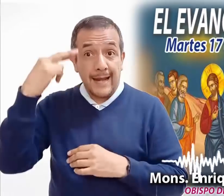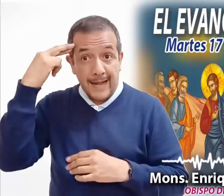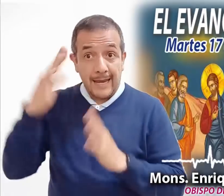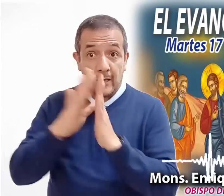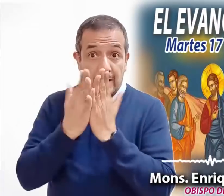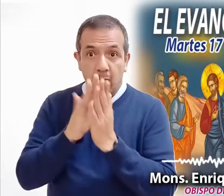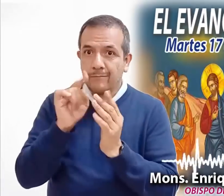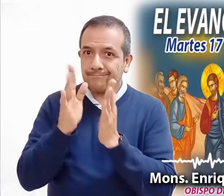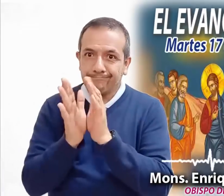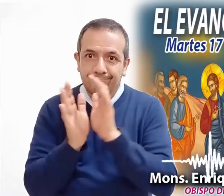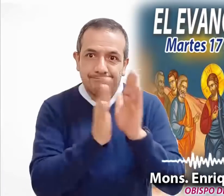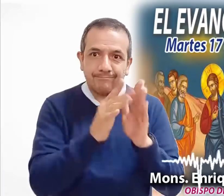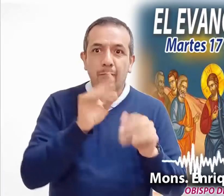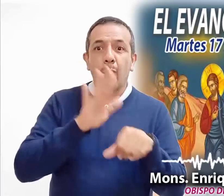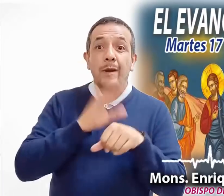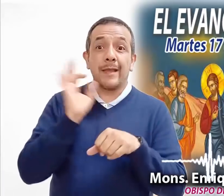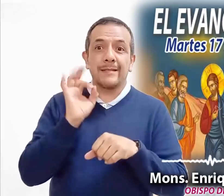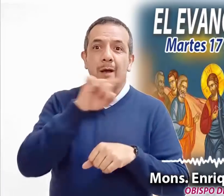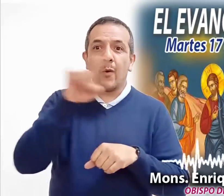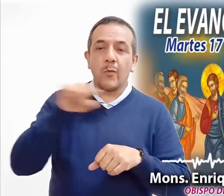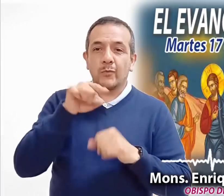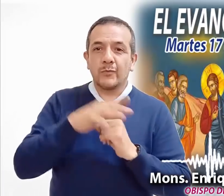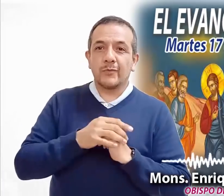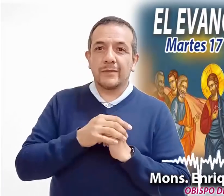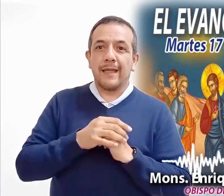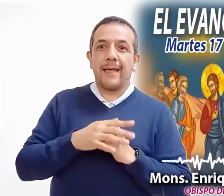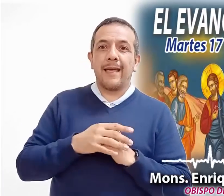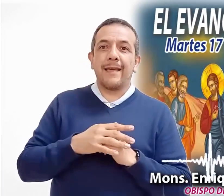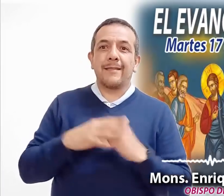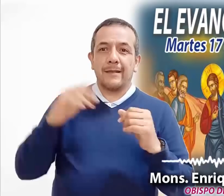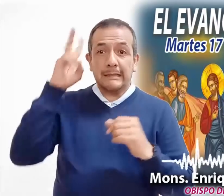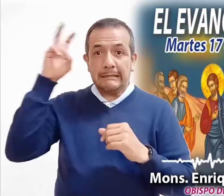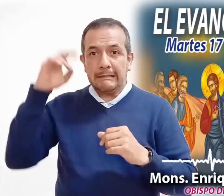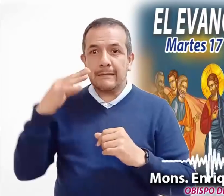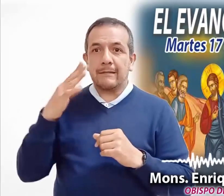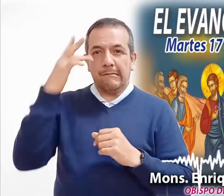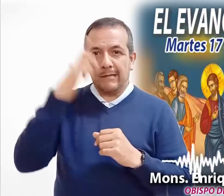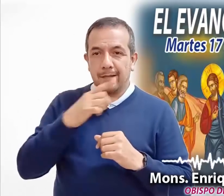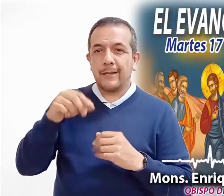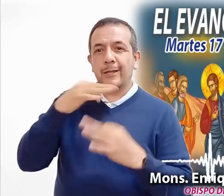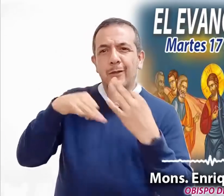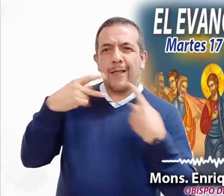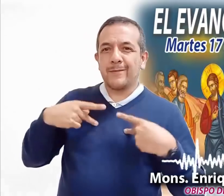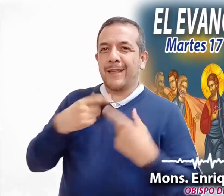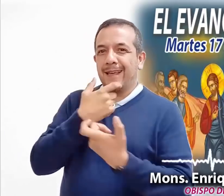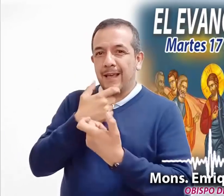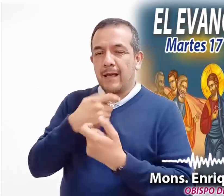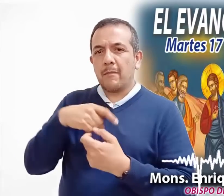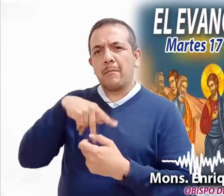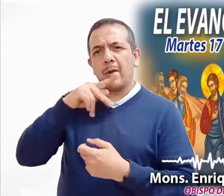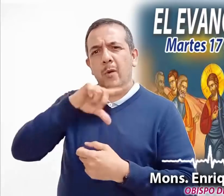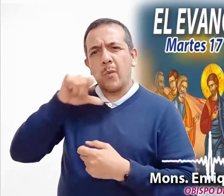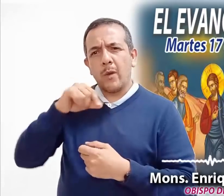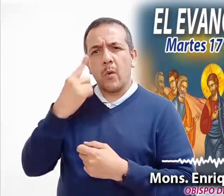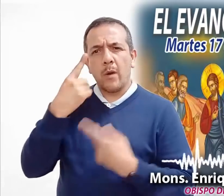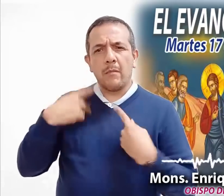mejor tiene malos sueños. Todos rieron ante la salida que el religioso había dado. Pero